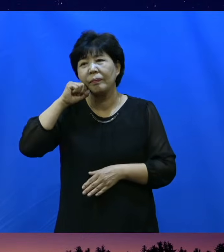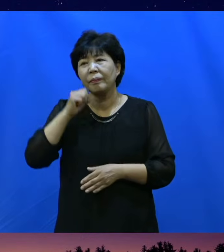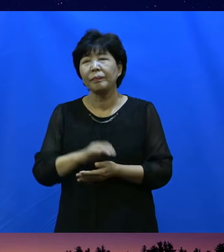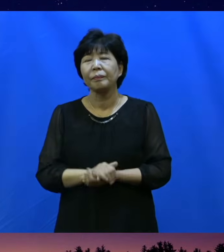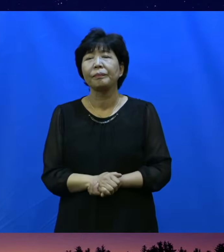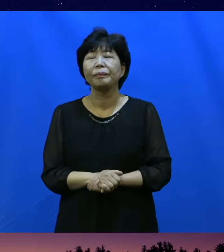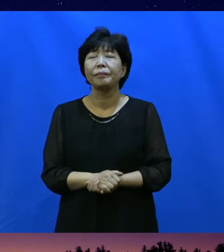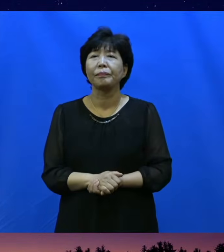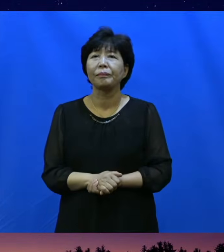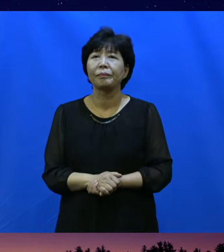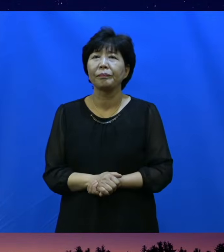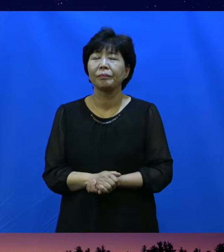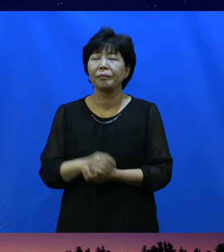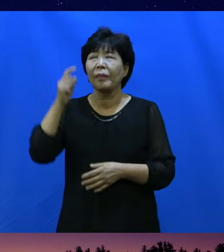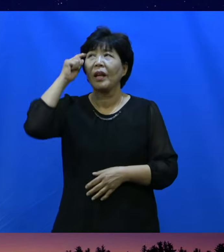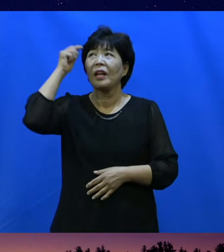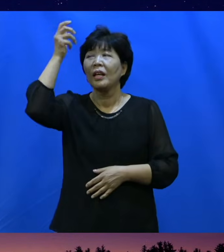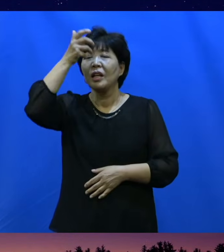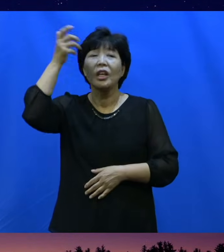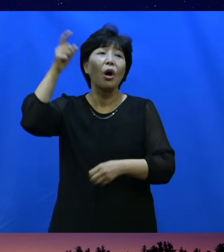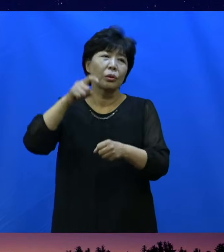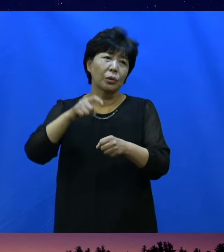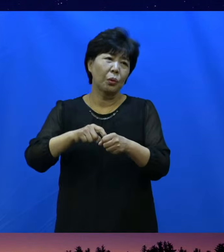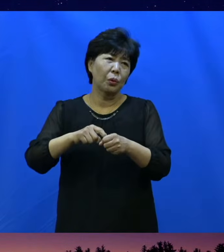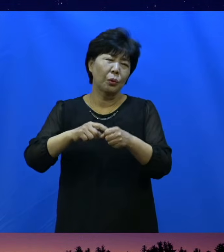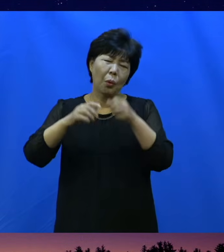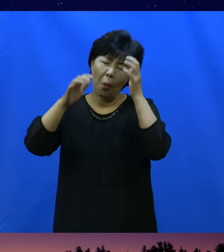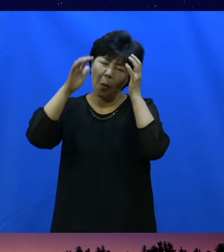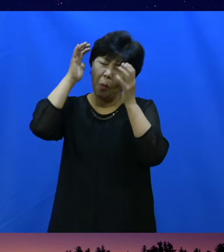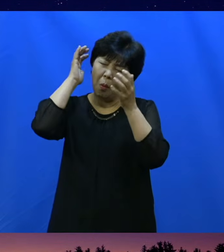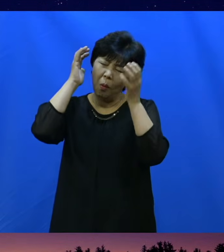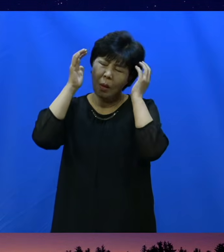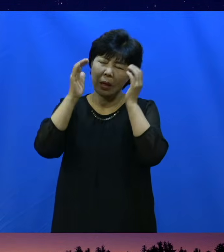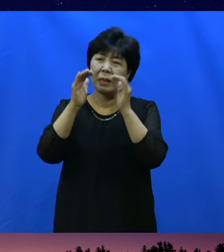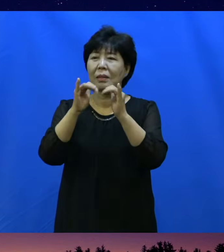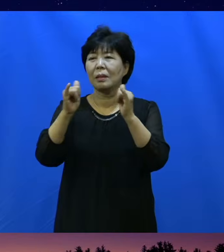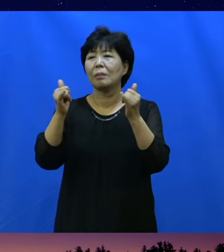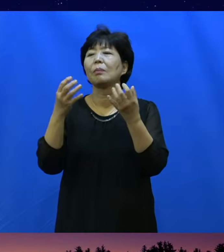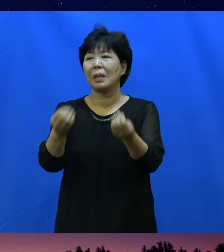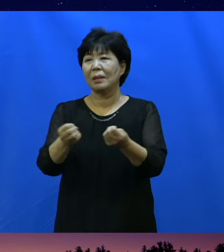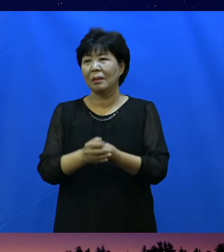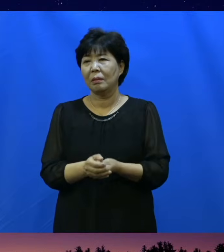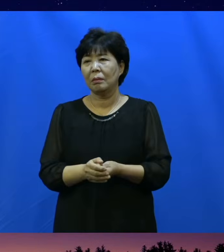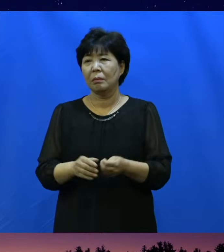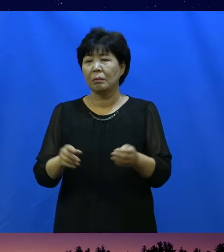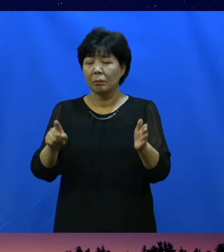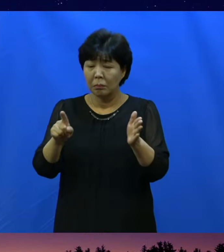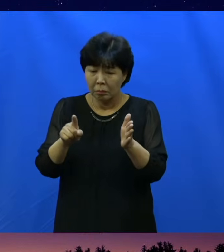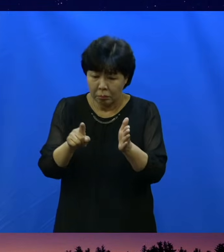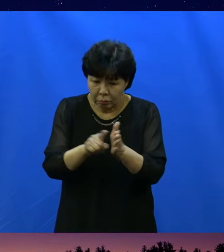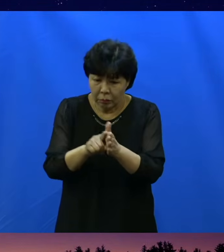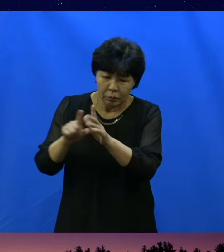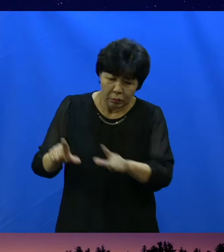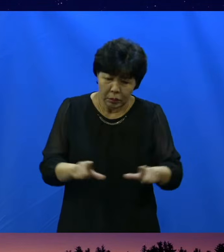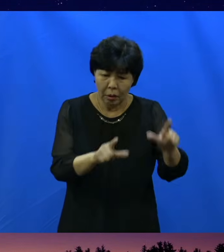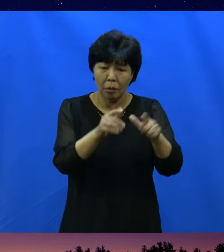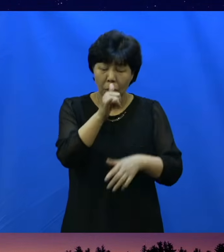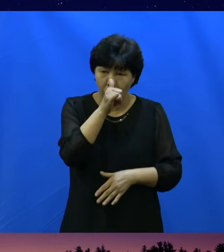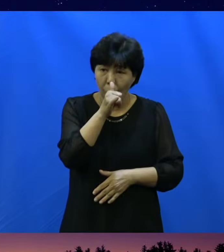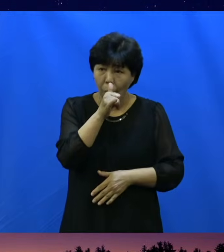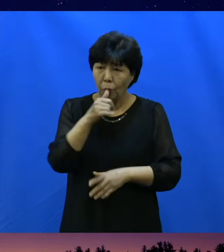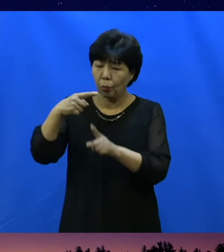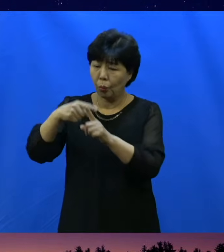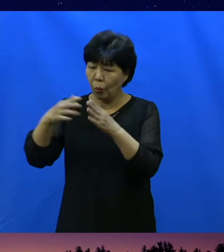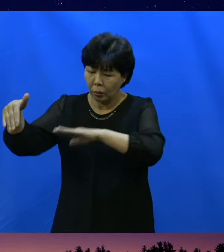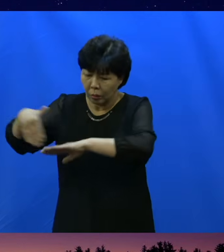이제 무엇보다도 여러분 영적으로도 혼란스러워하는 분들이 많습니다. 영적으로 신앙생활 하고는 있고 교회는 다니고 있지만